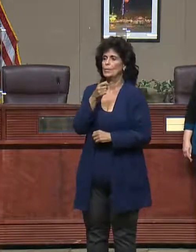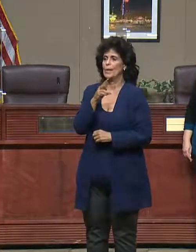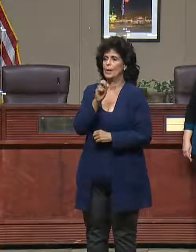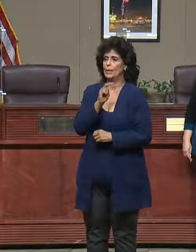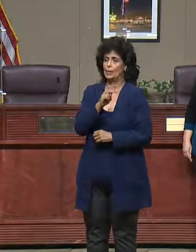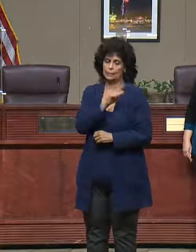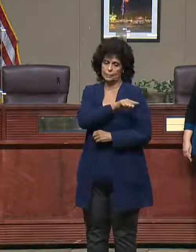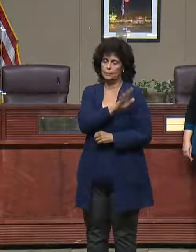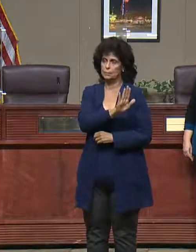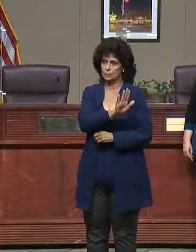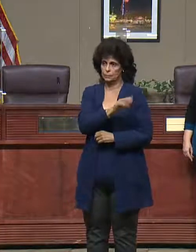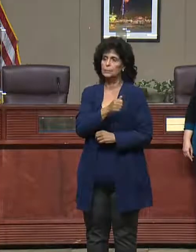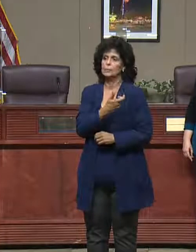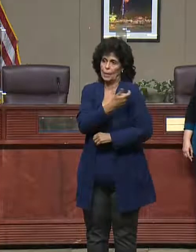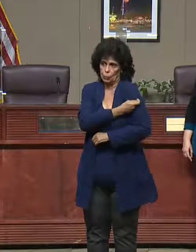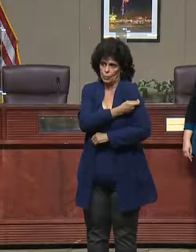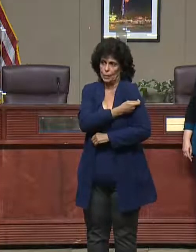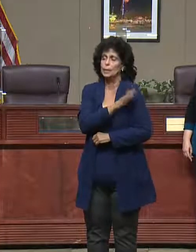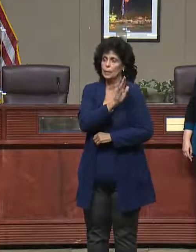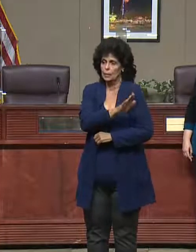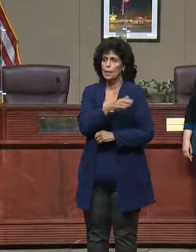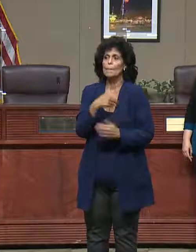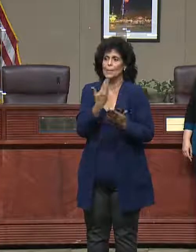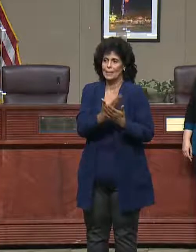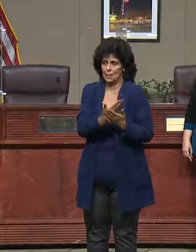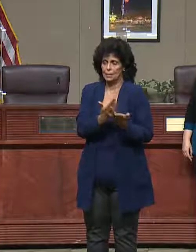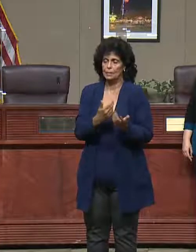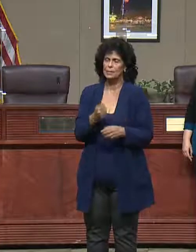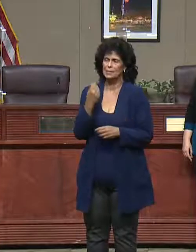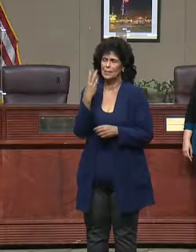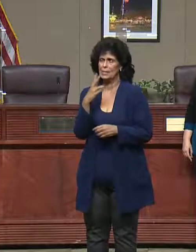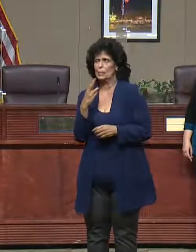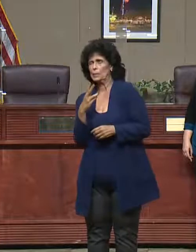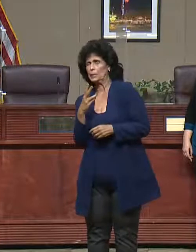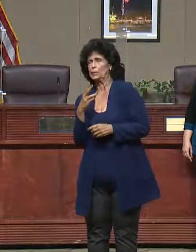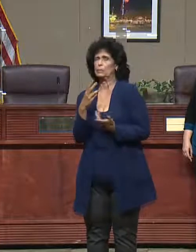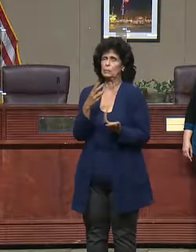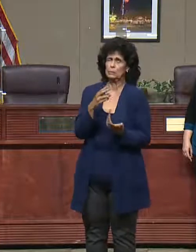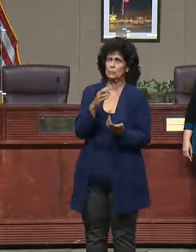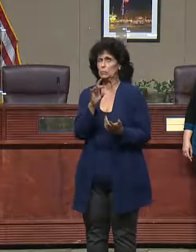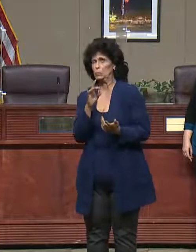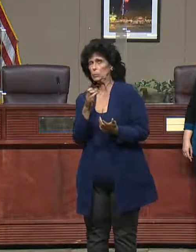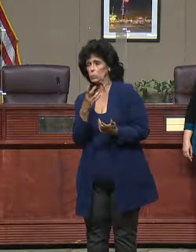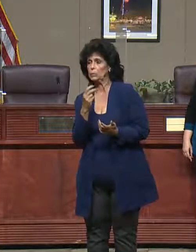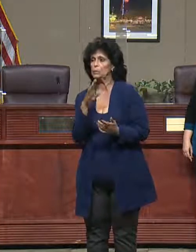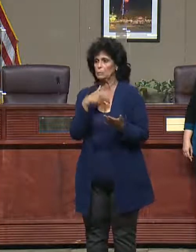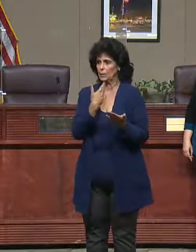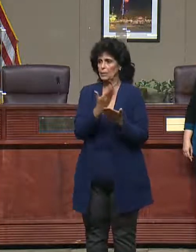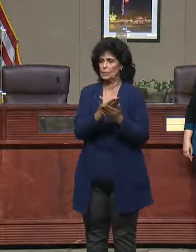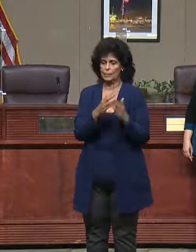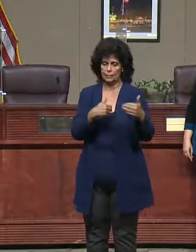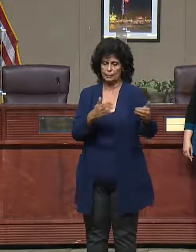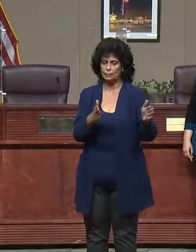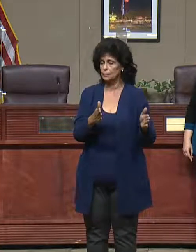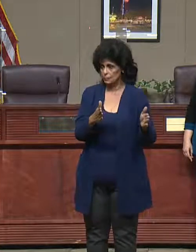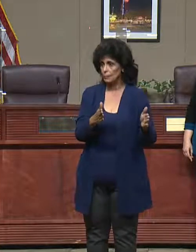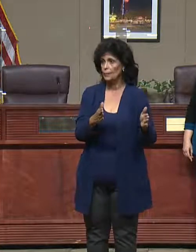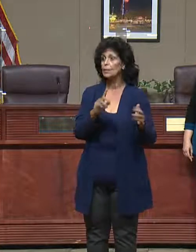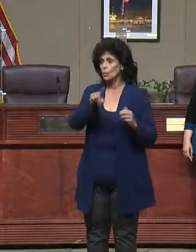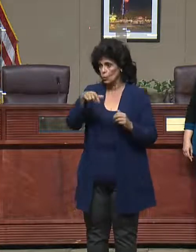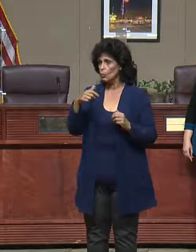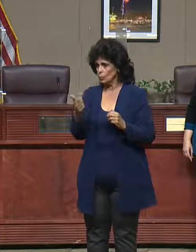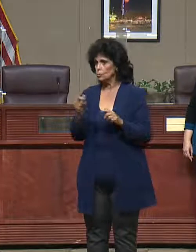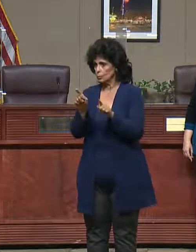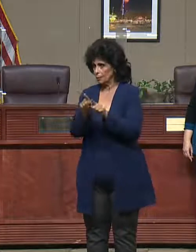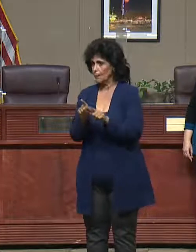mañana. Vamos a recibir 16,000 dosis en el Departamento de Salud. Otros proveedores también recibirán